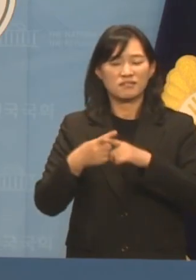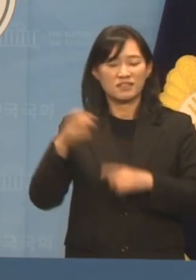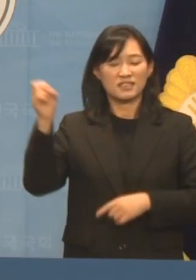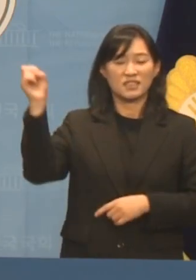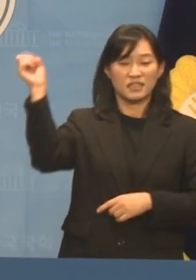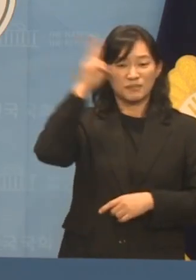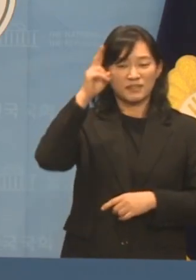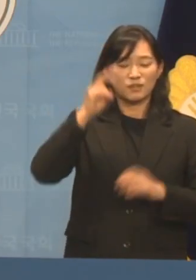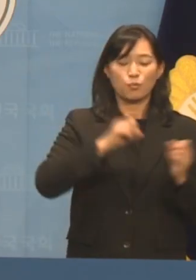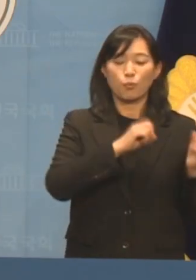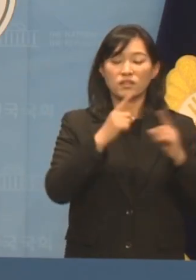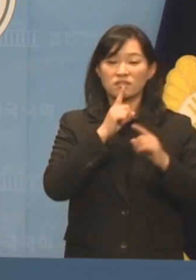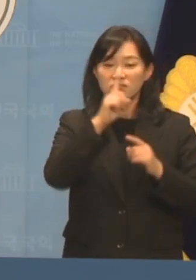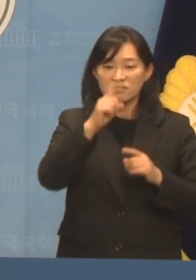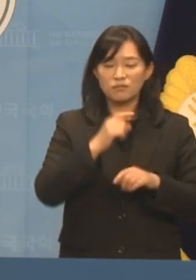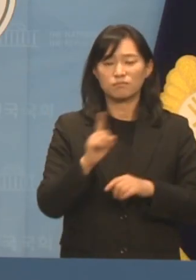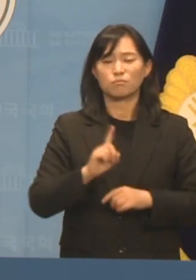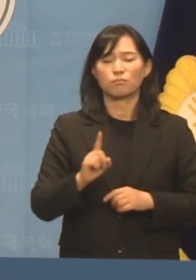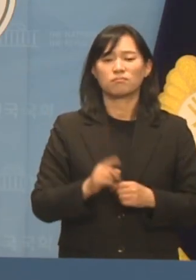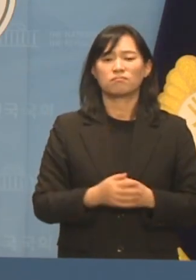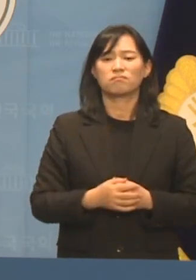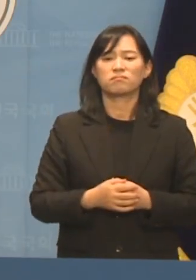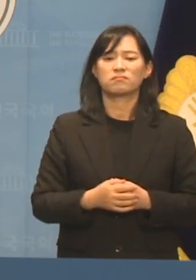기습적 회생 신청은